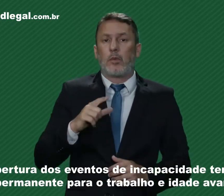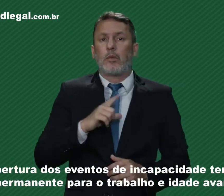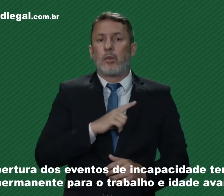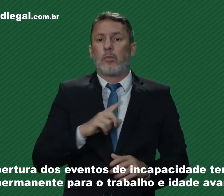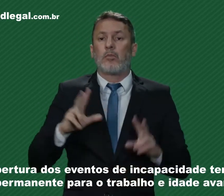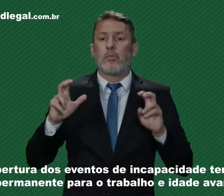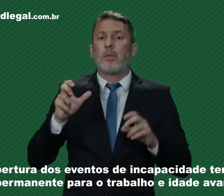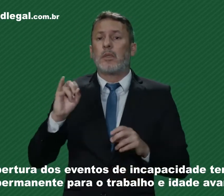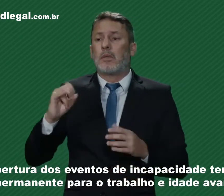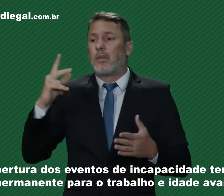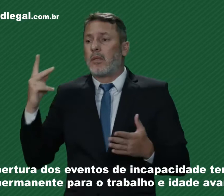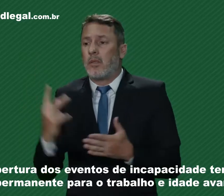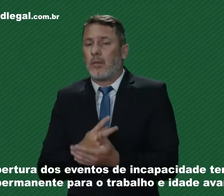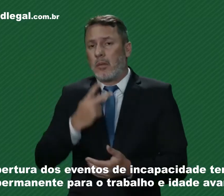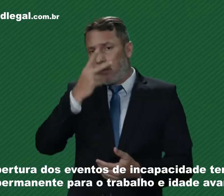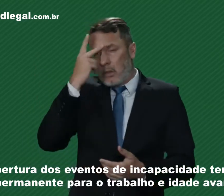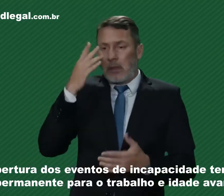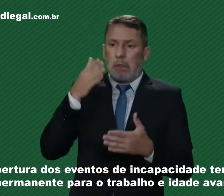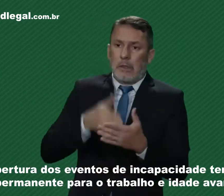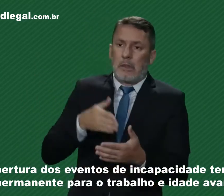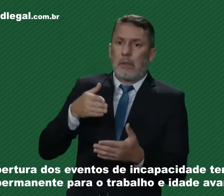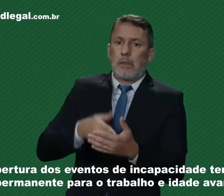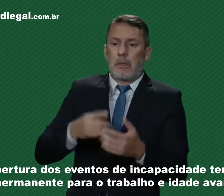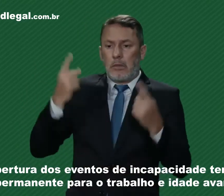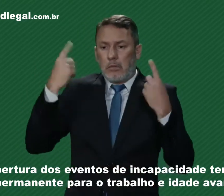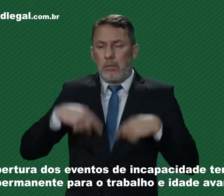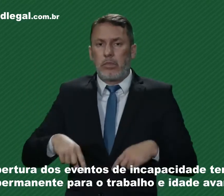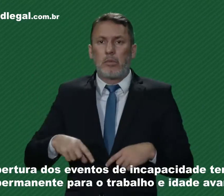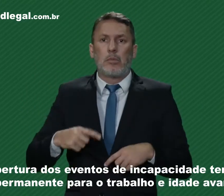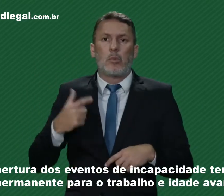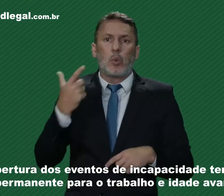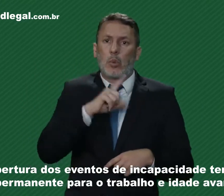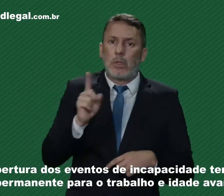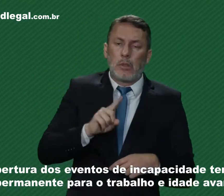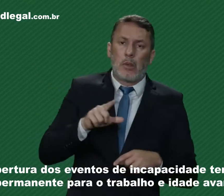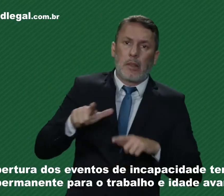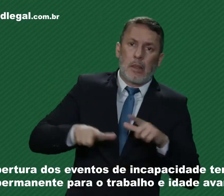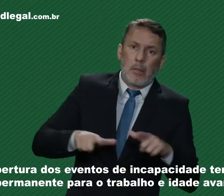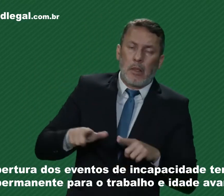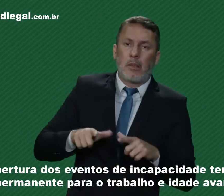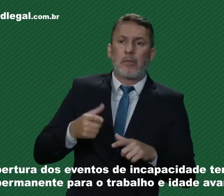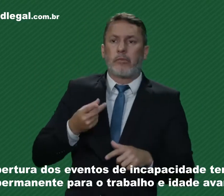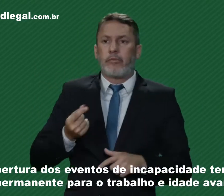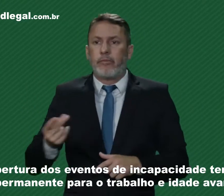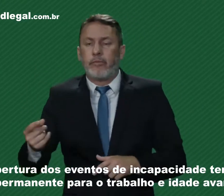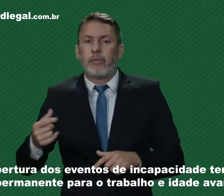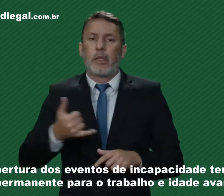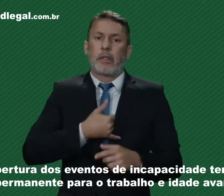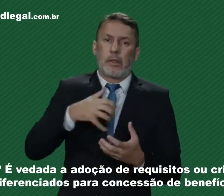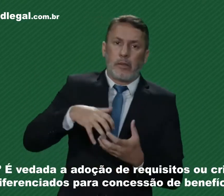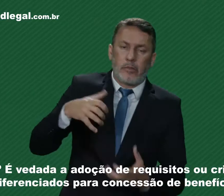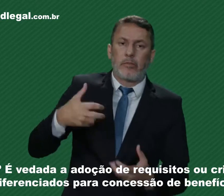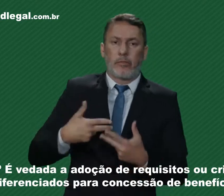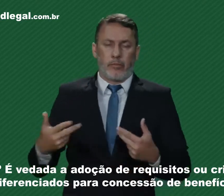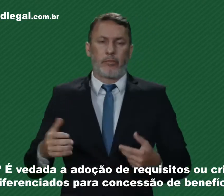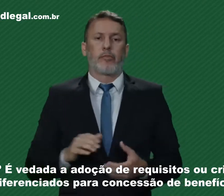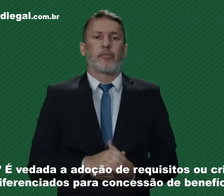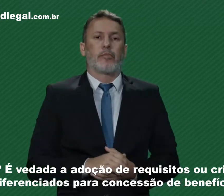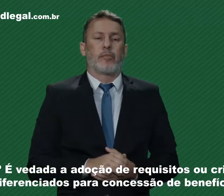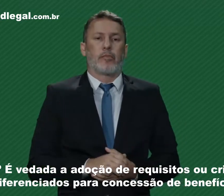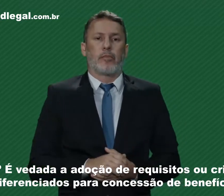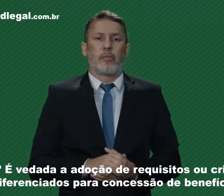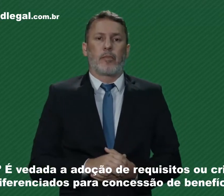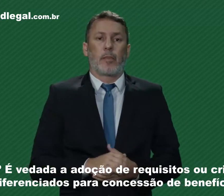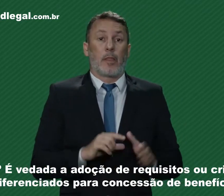1. Cobertura dos eventos de incapacidade temporária ou permanente para o trabalho e a idade avançada. Parágrafo